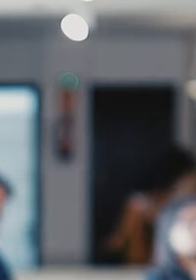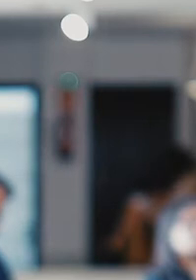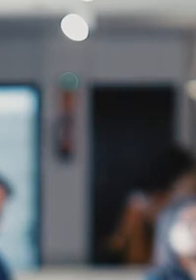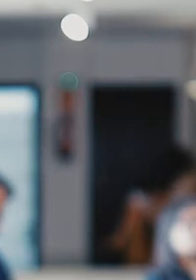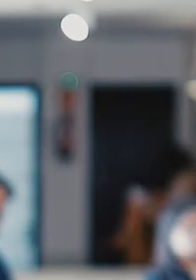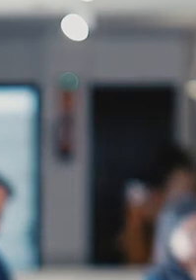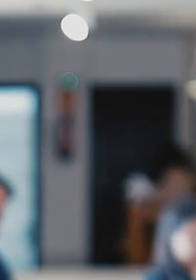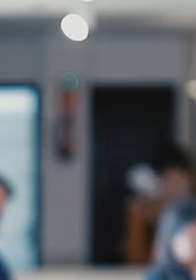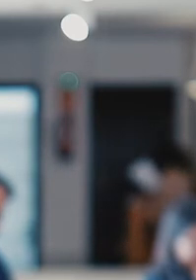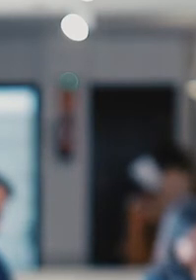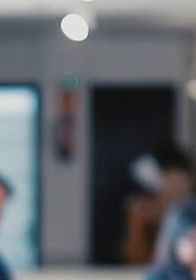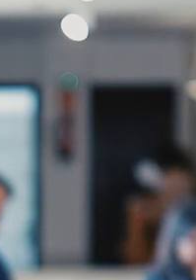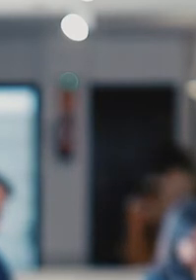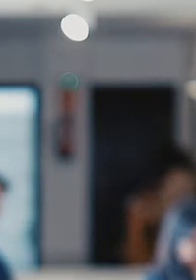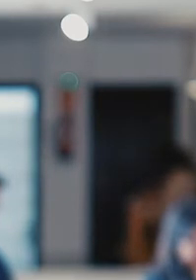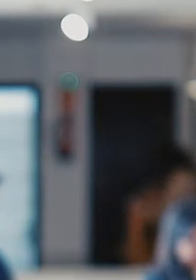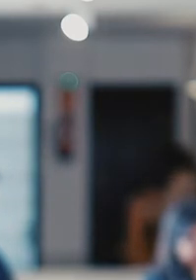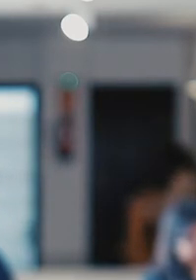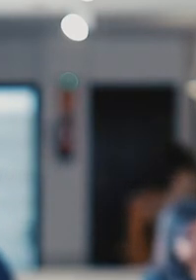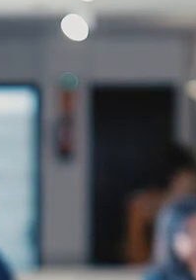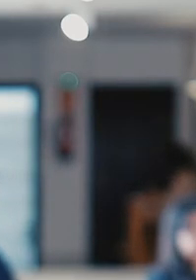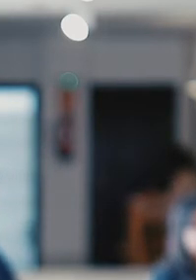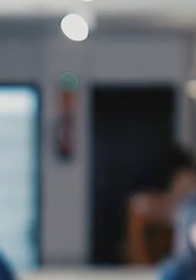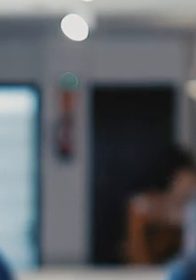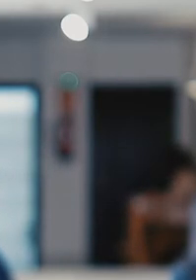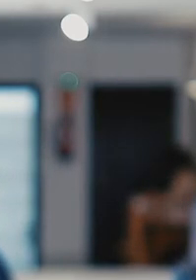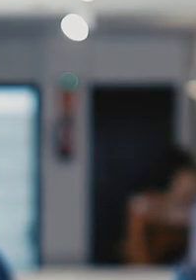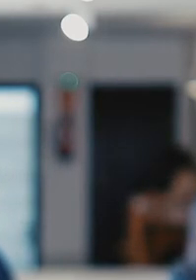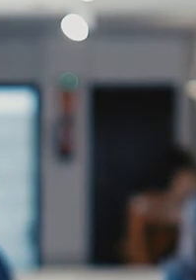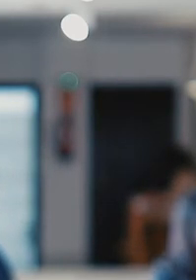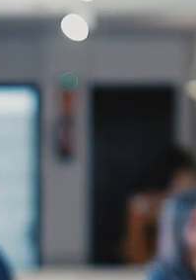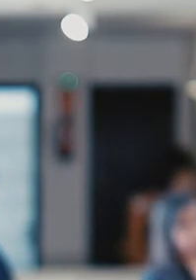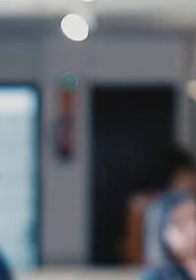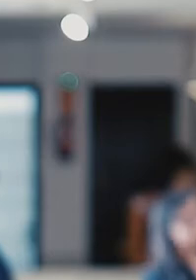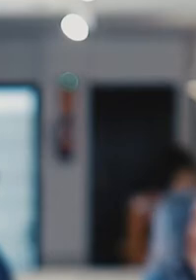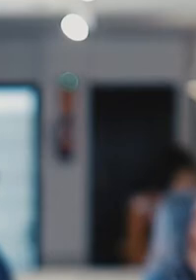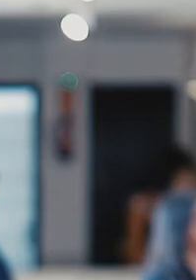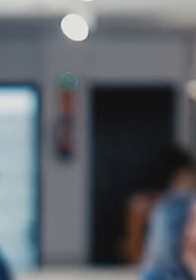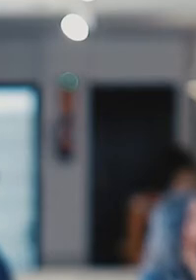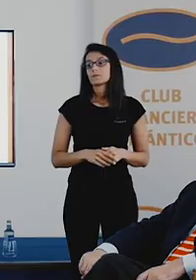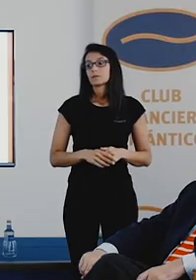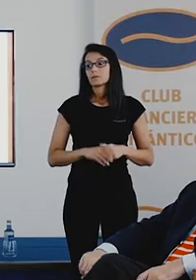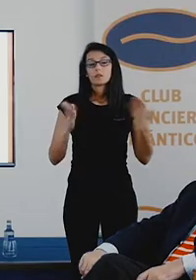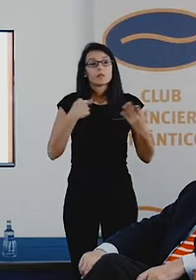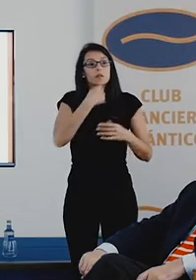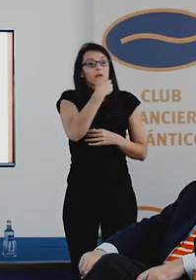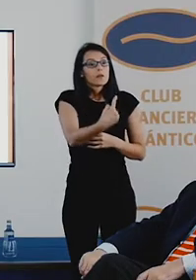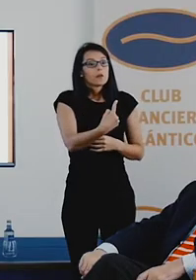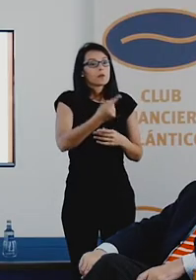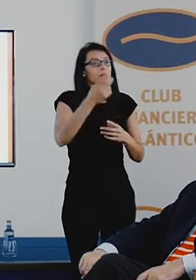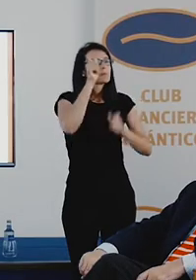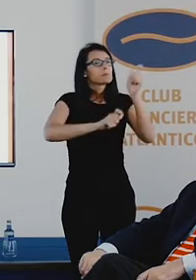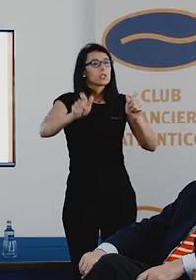club, a través y con y por medio de la tecnología social. Estamos, lo digo siempre, todo el mundo,